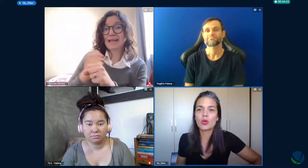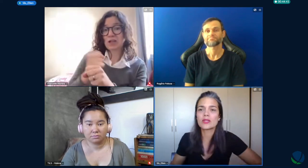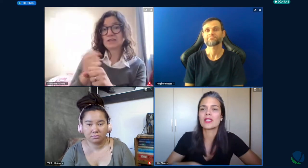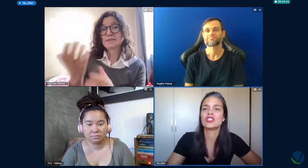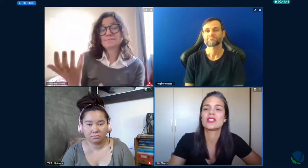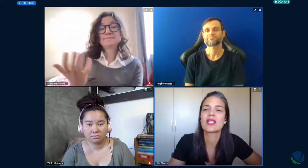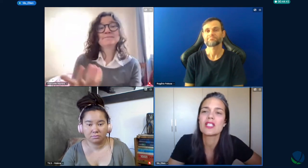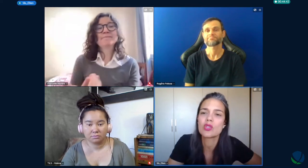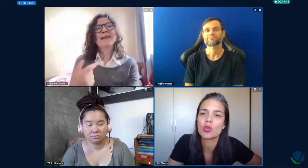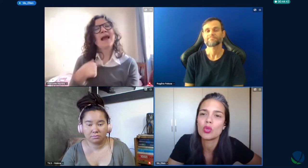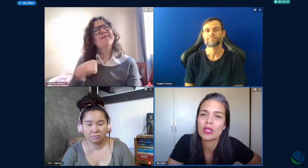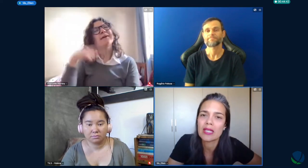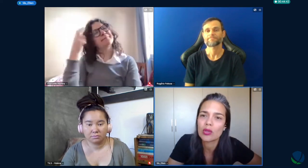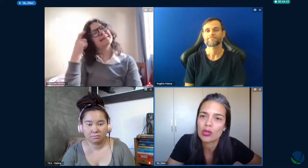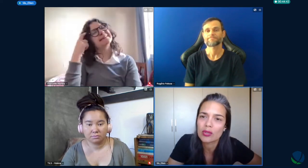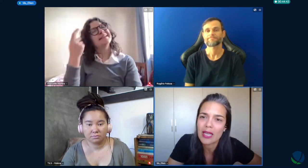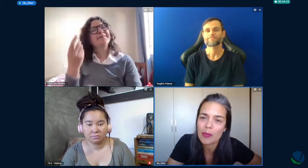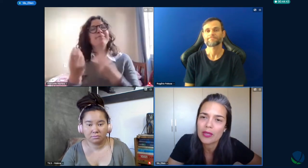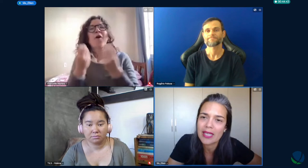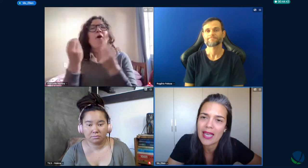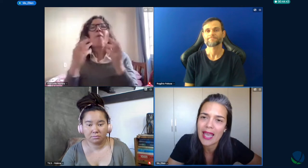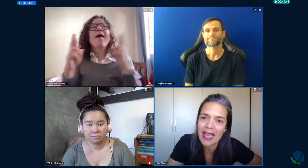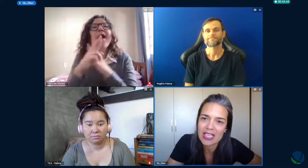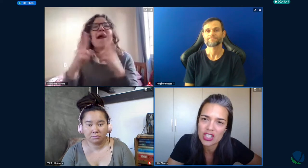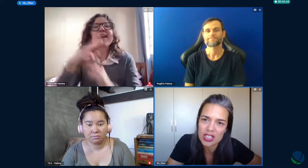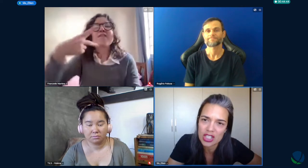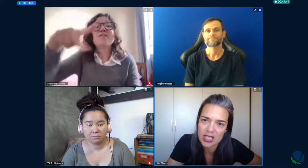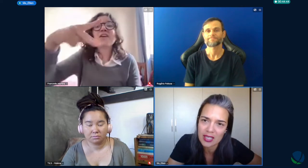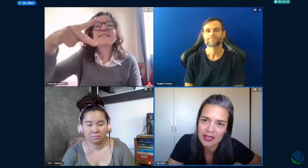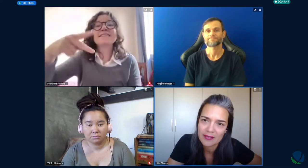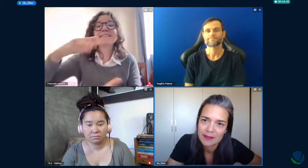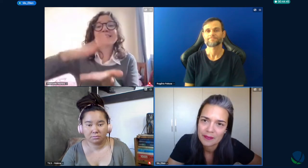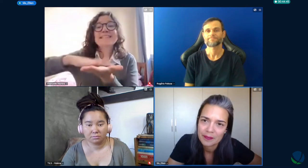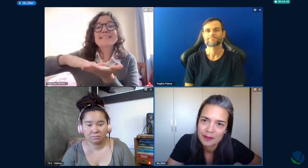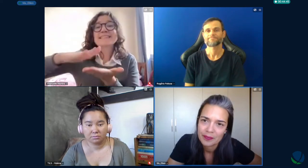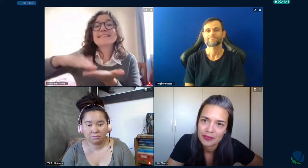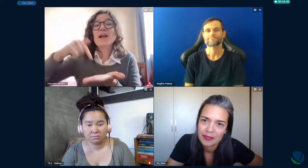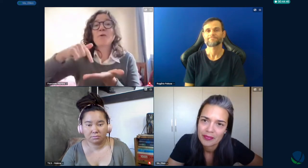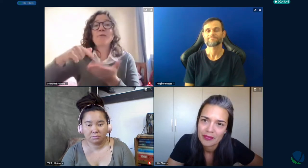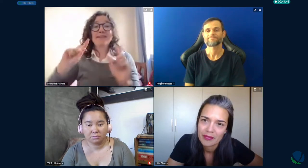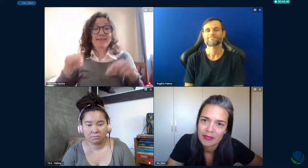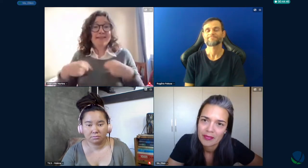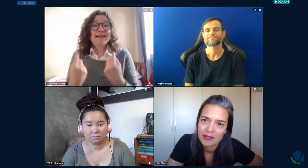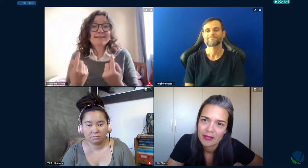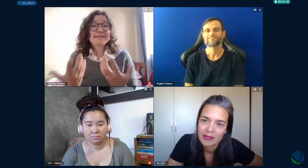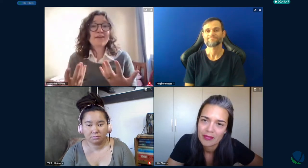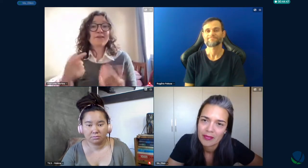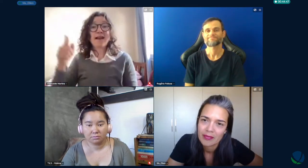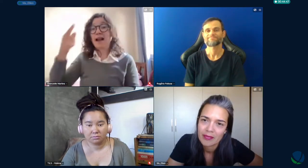nenhuma multa de trânsito em todo o tempo que ele dirigia.